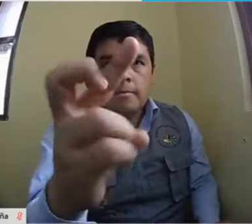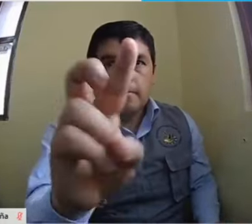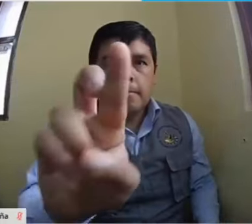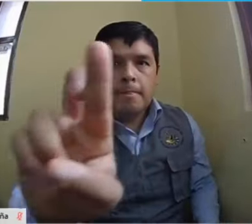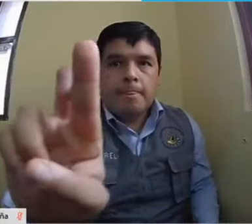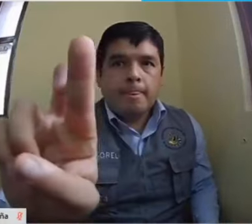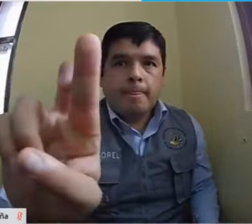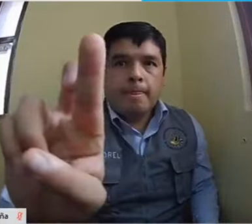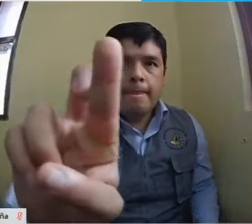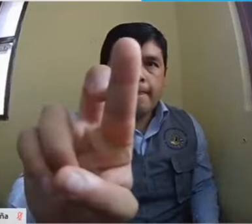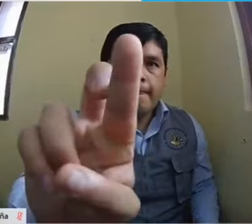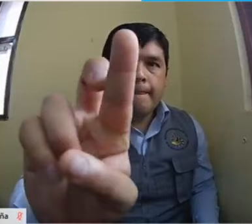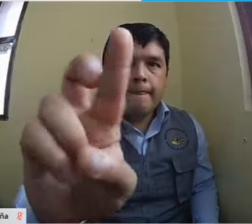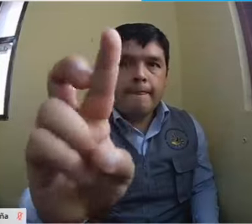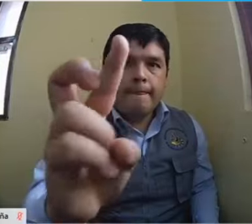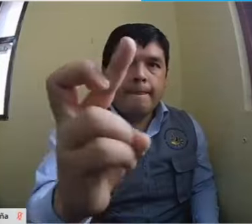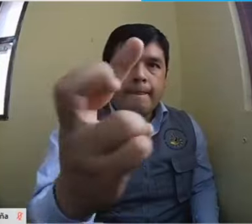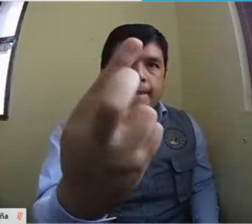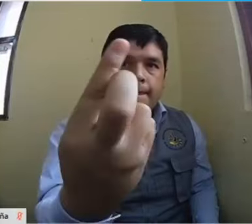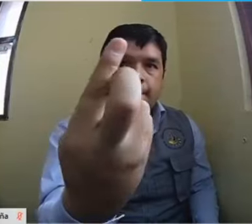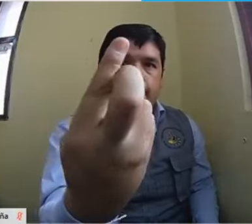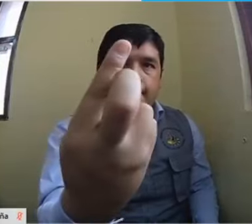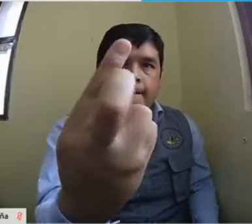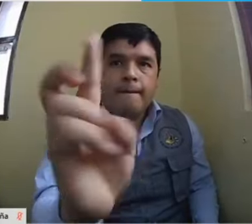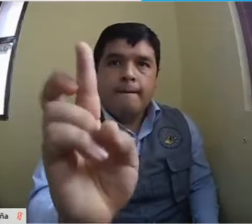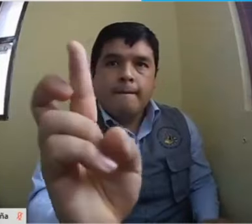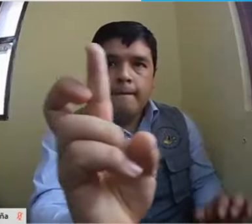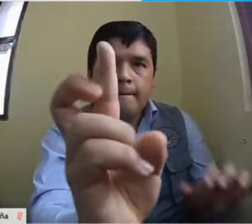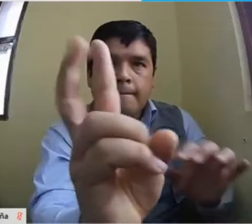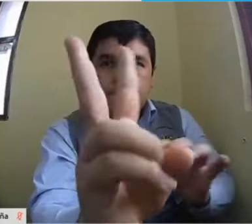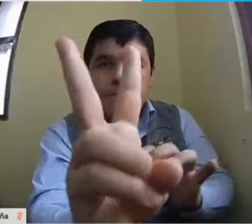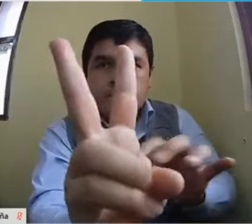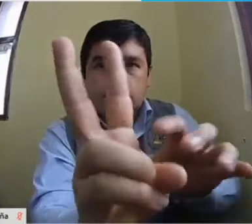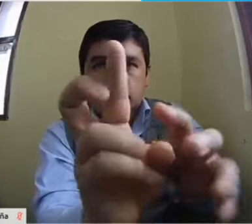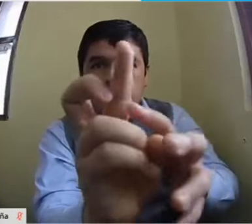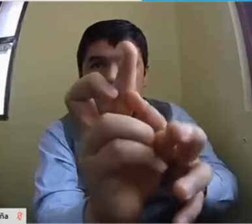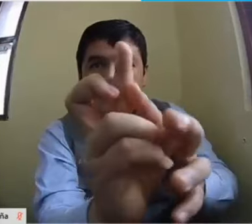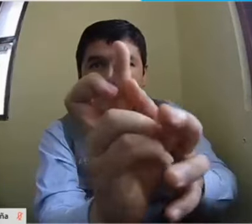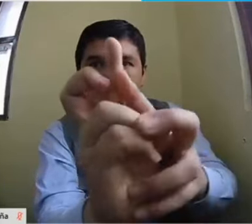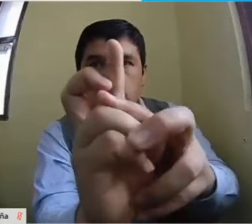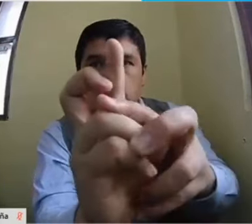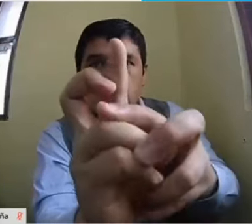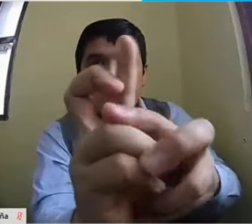Verán que se forma una P con el dedo medio sobre el índice.